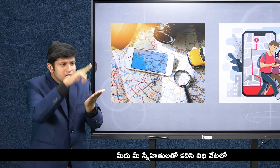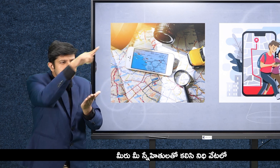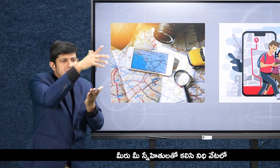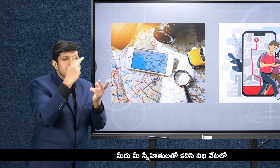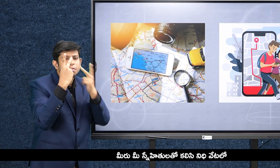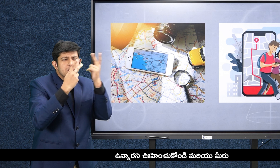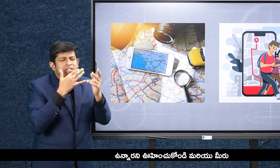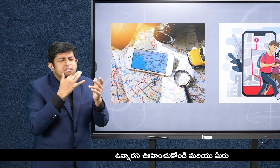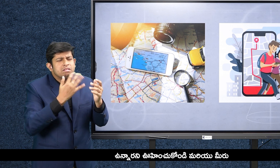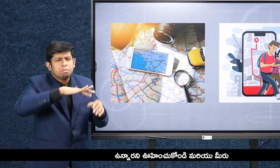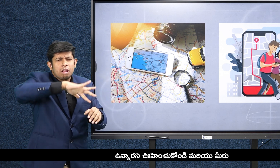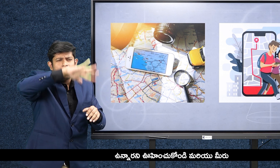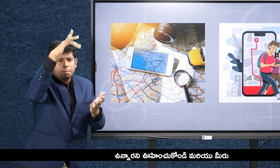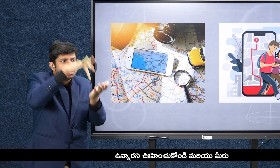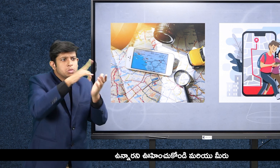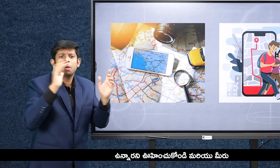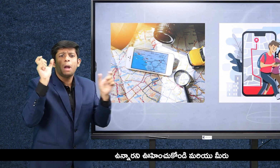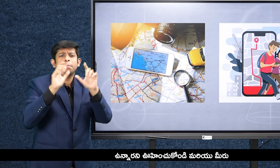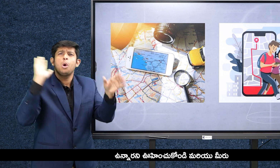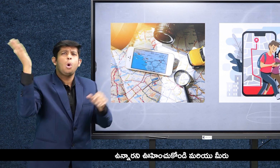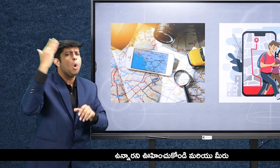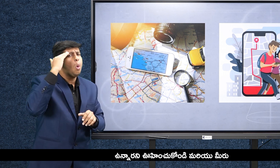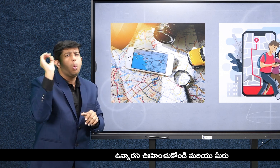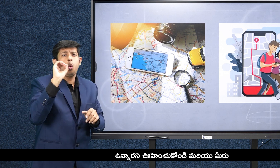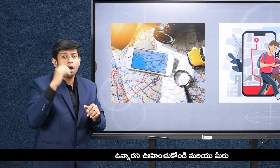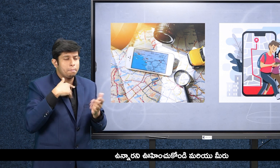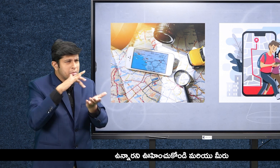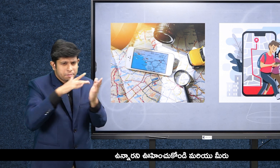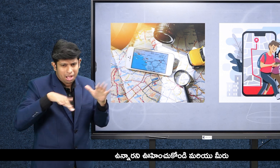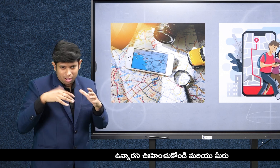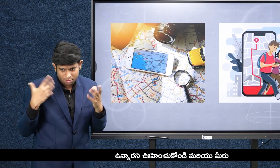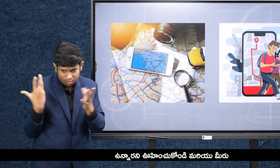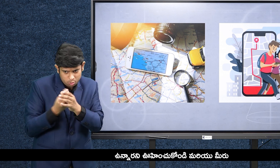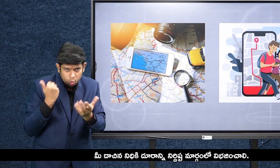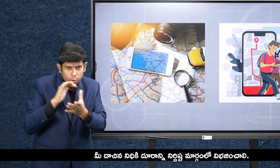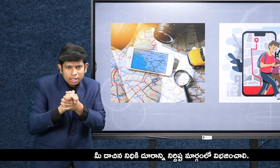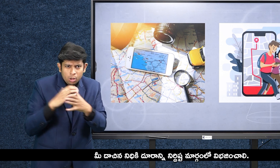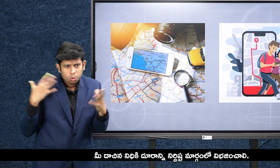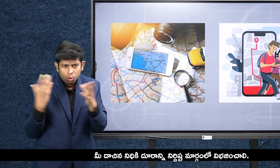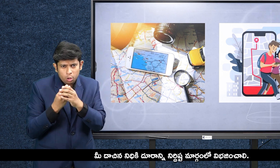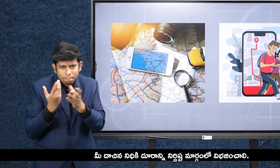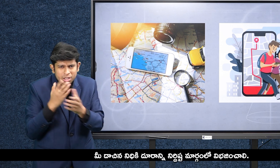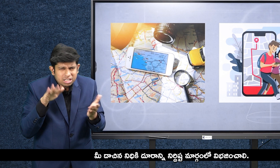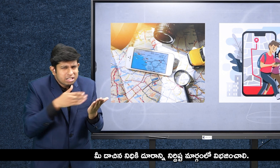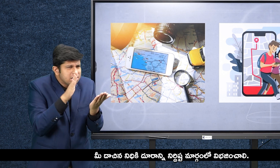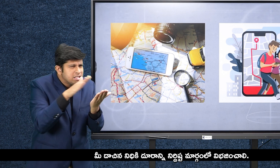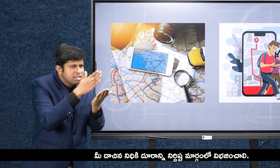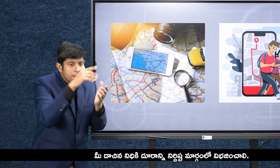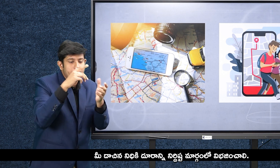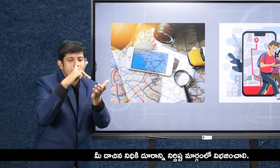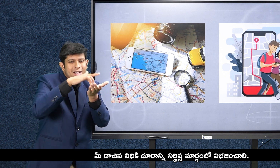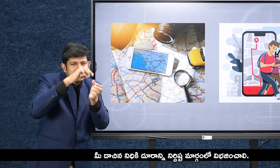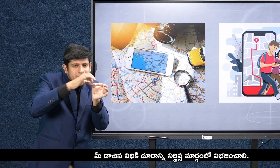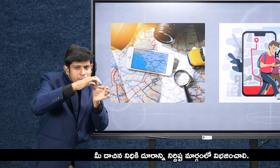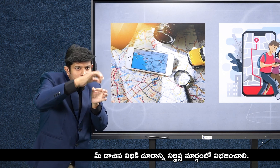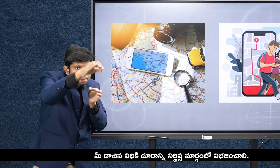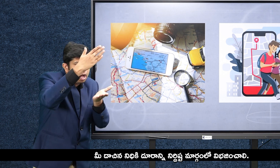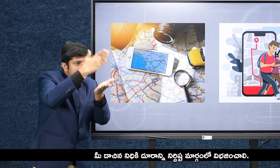వేటలో ఉన్నారని ఊహించుకోండి మరియు మీరు మీ దాచిన నిధికి దూరాన్ని నిర్దిష్ట మార్గంలో